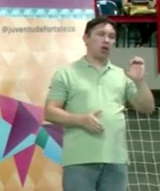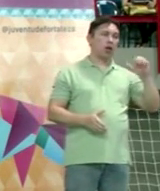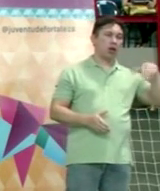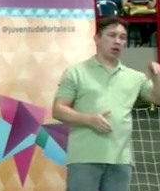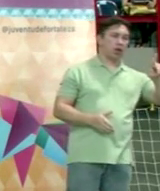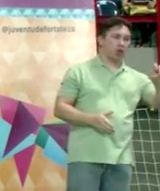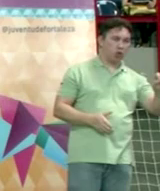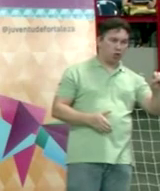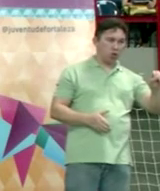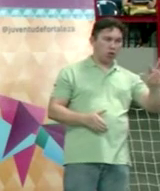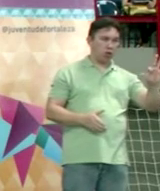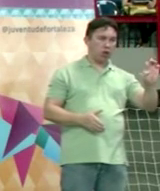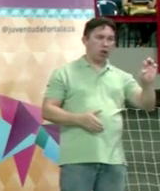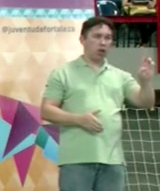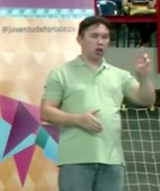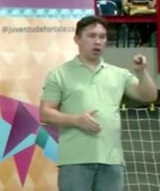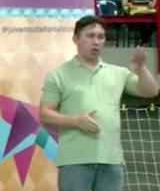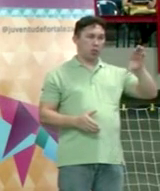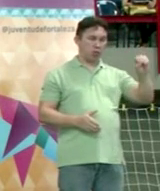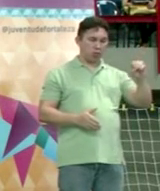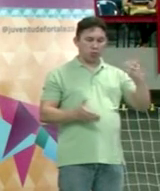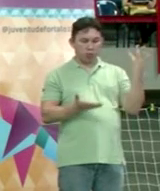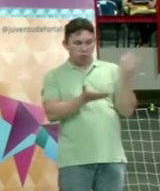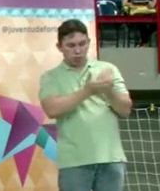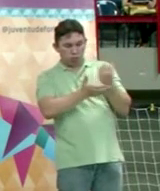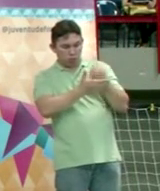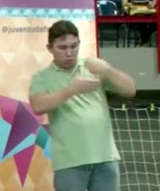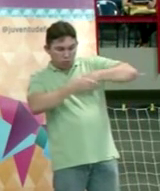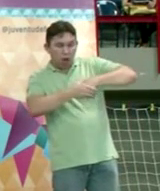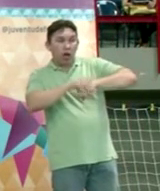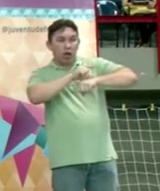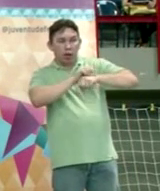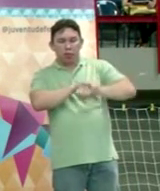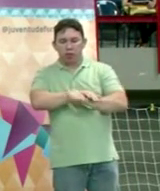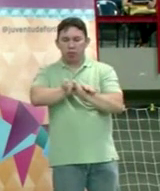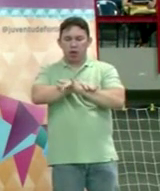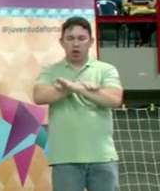Que mais tarde podem ser revertidos para liberar calor.